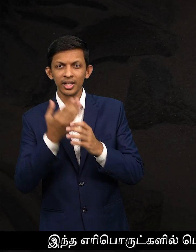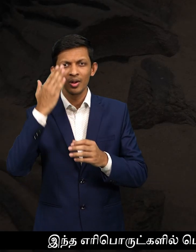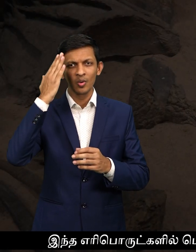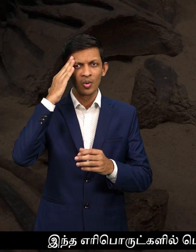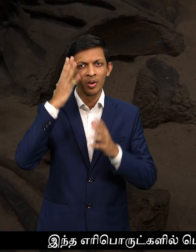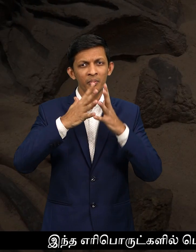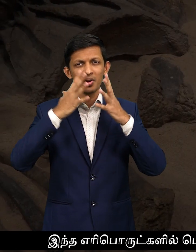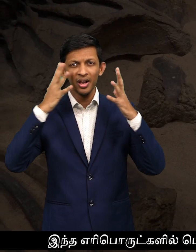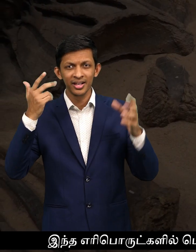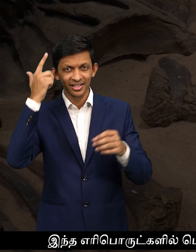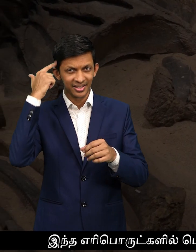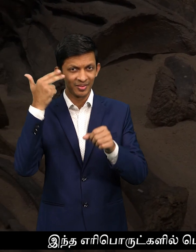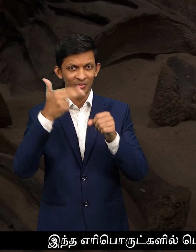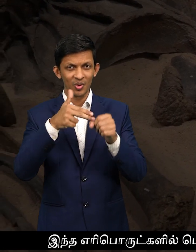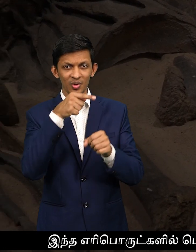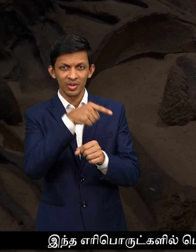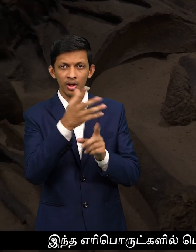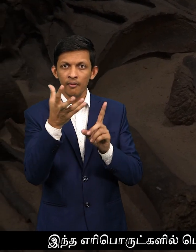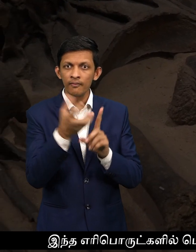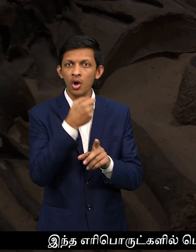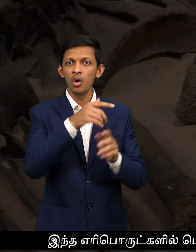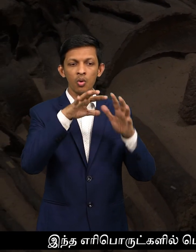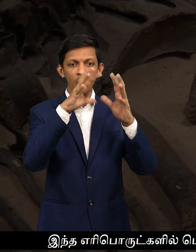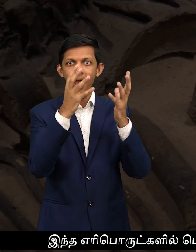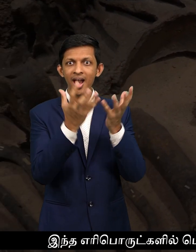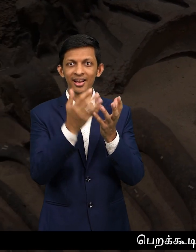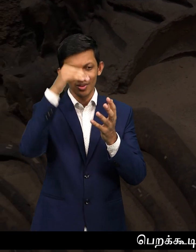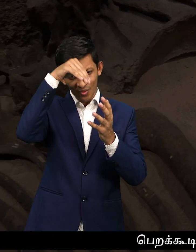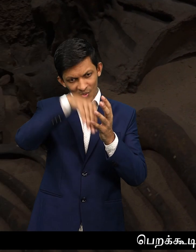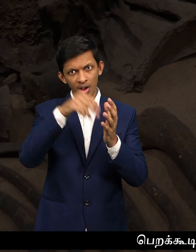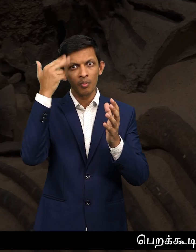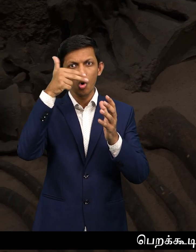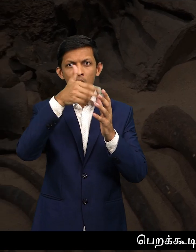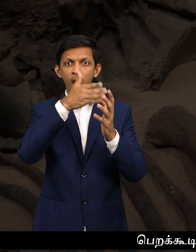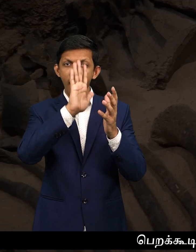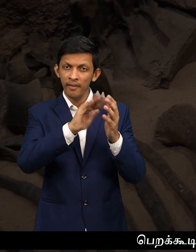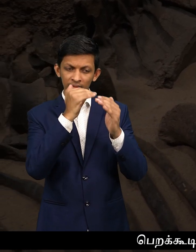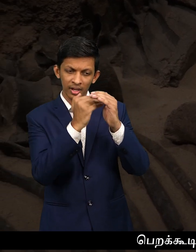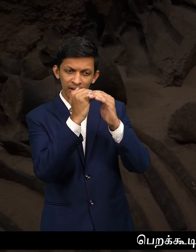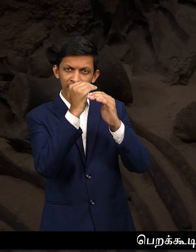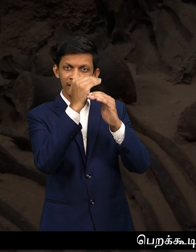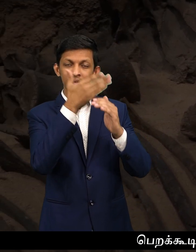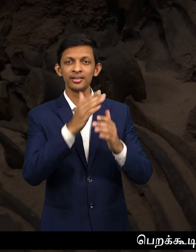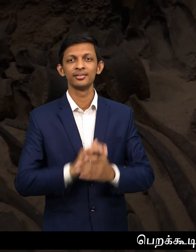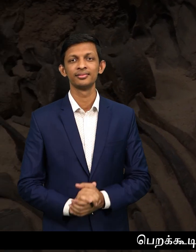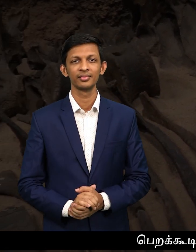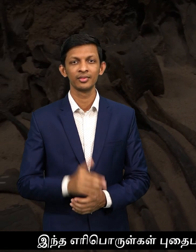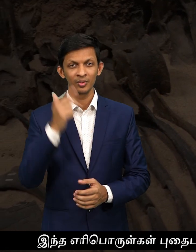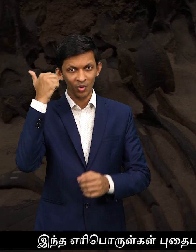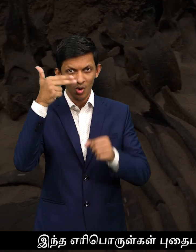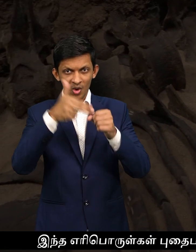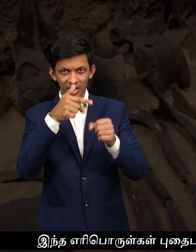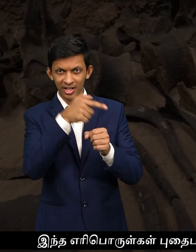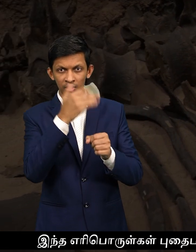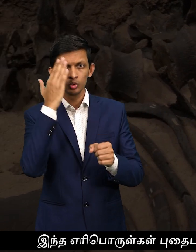இந்த எரிபொருட்களில் பெரும்பாலானவை பூமியின் மேலோட்டத்திலிருந்து பெறக்கூடியவை என்பதை நாம் அறிவோம்.